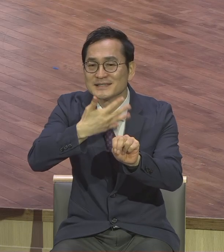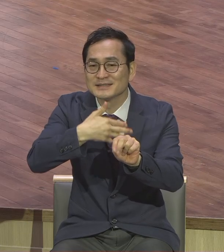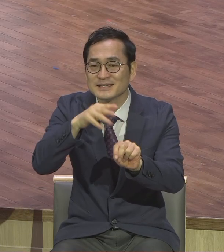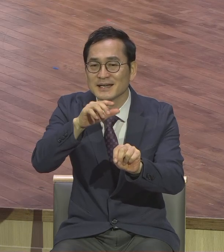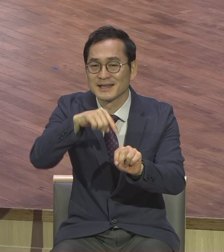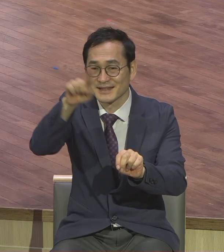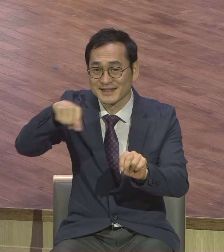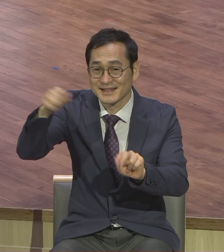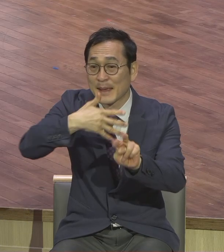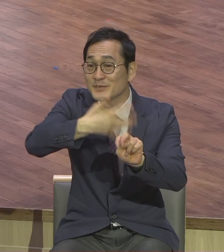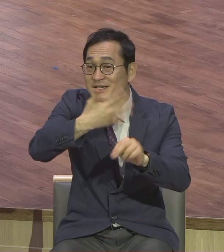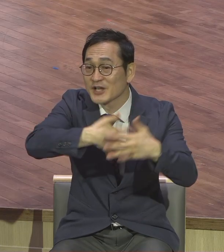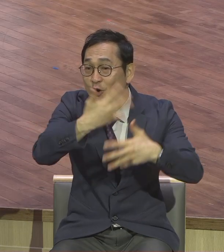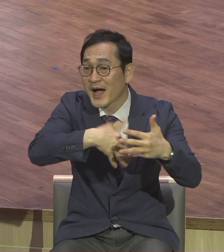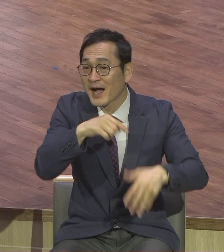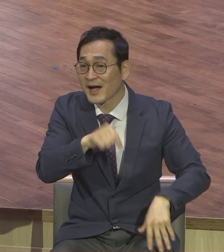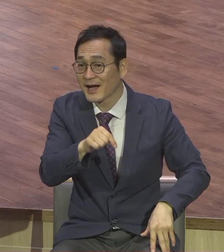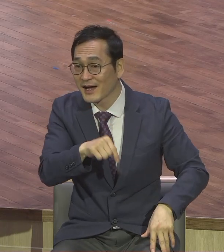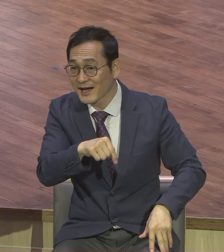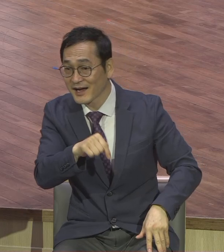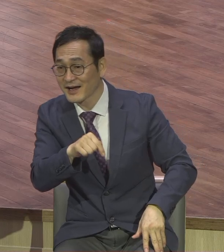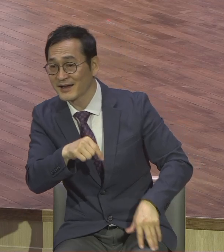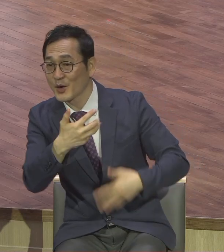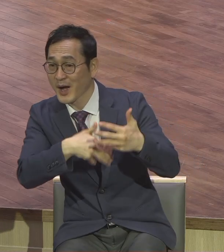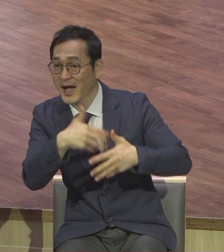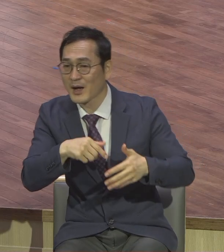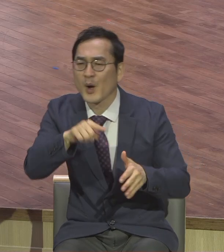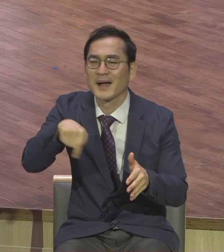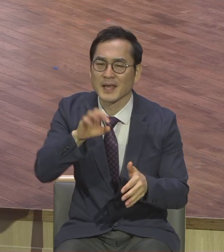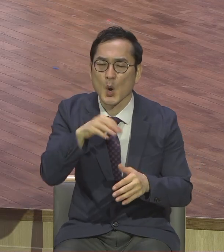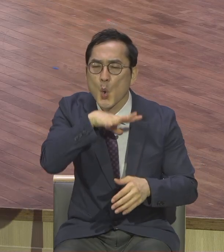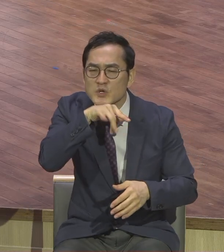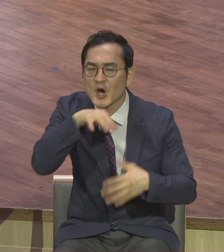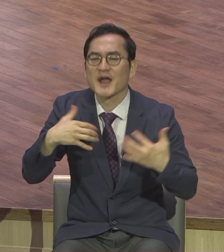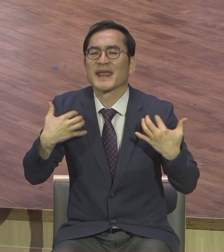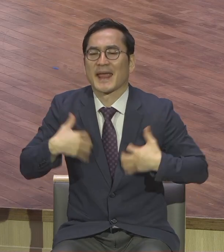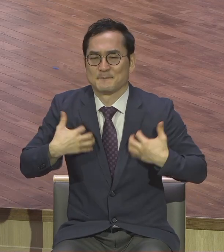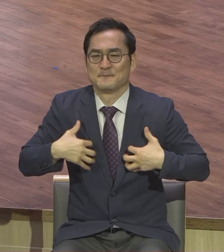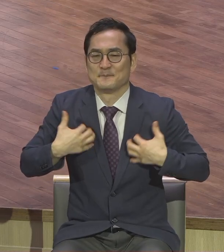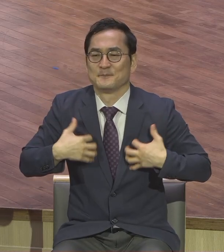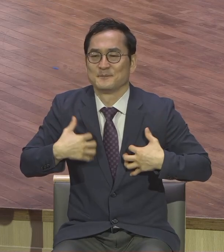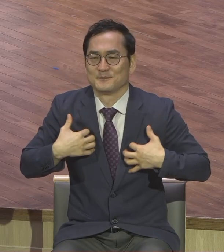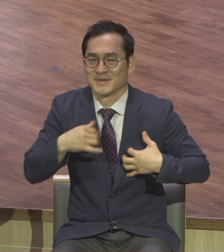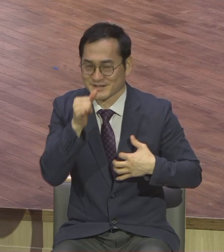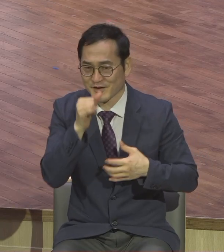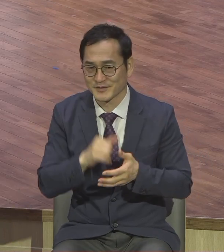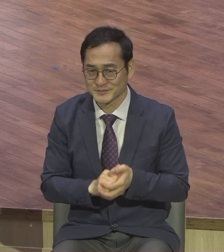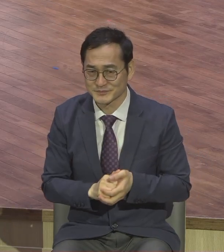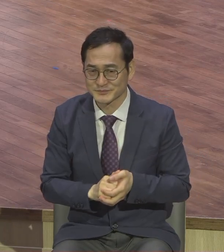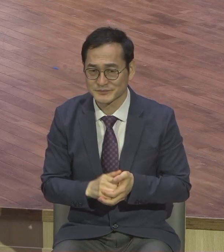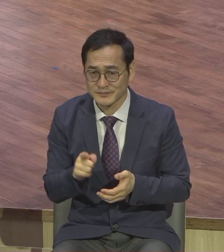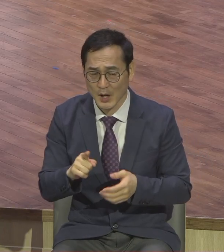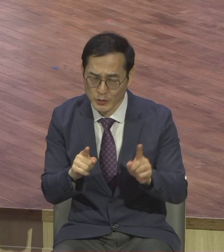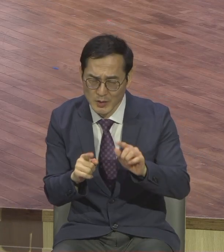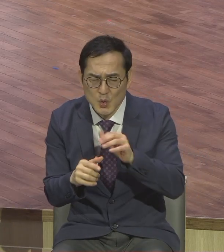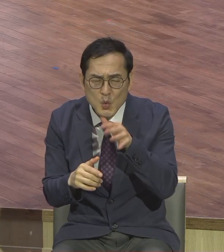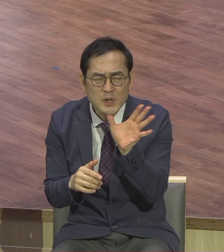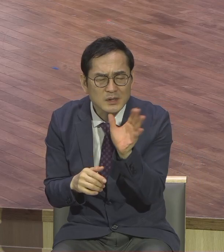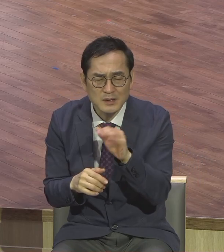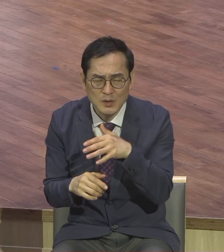그 마지막에 노인이 죽으면서 하는 말입니다. 어마어마한 거부지요. 돈이 너무